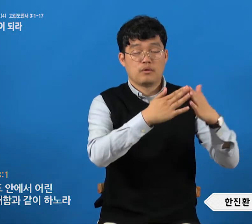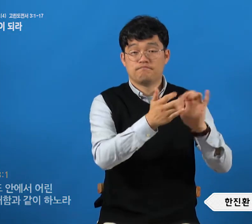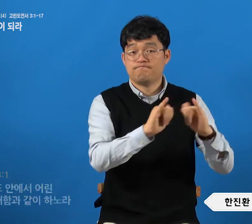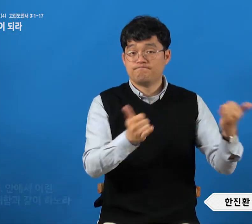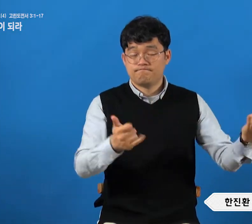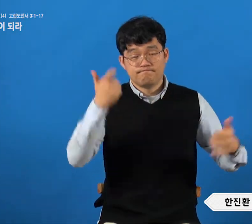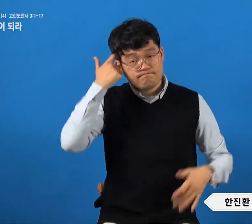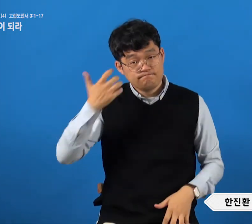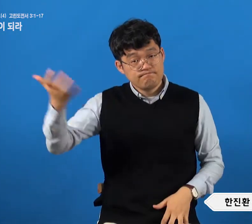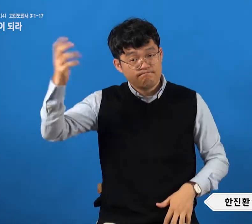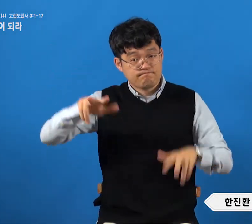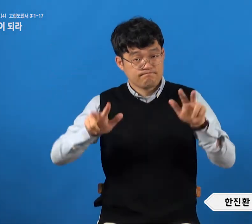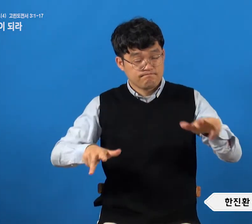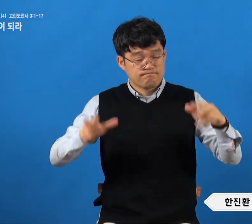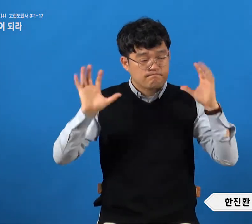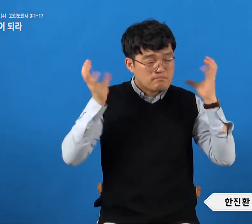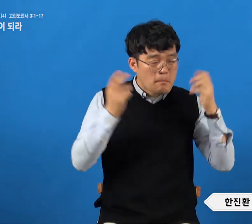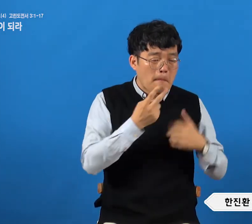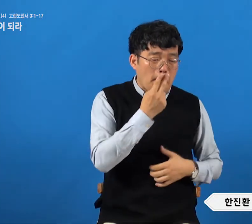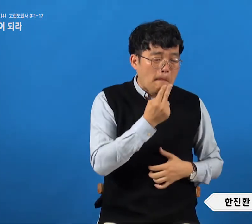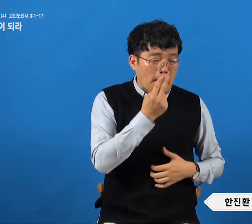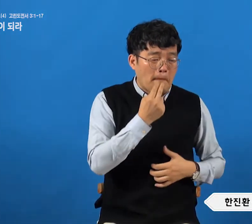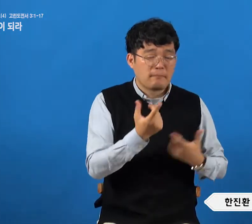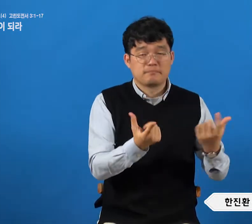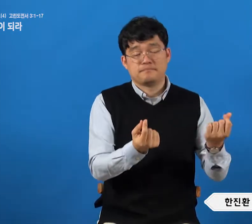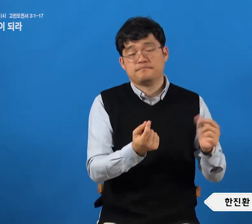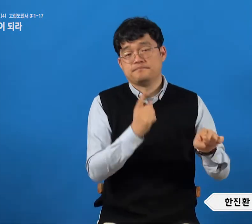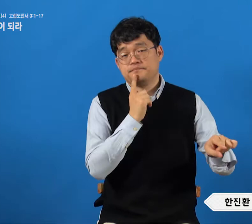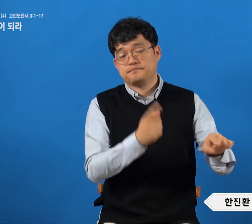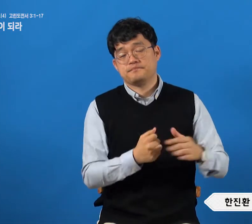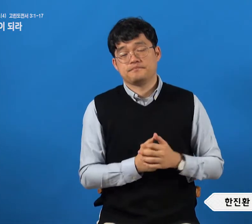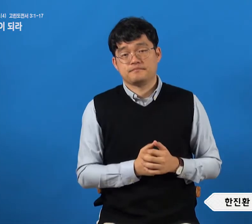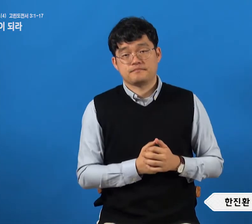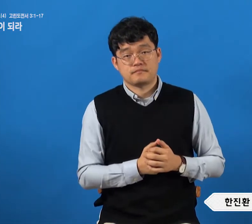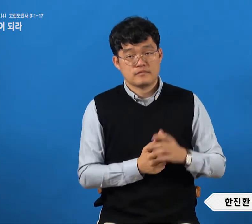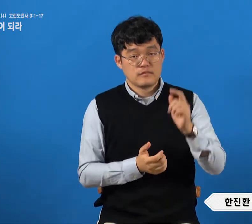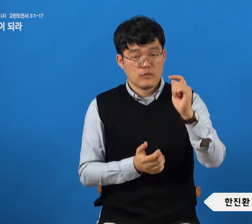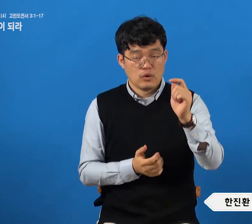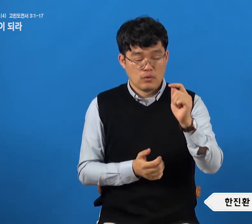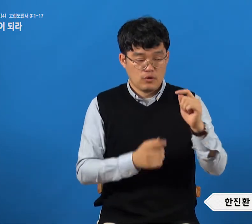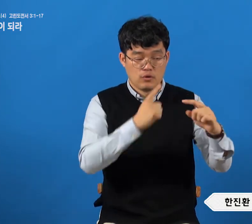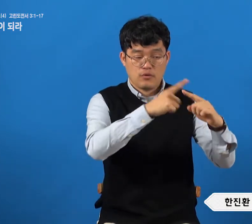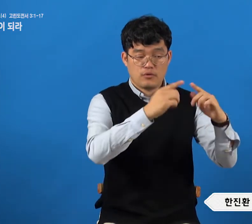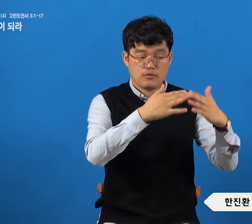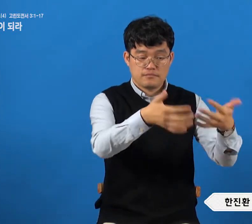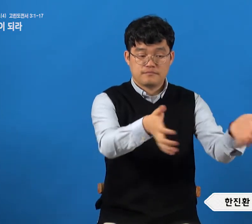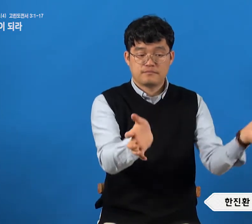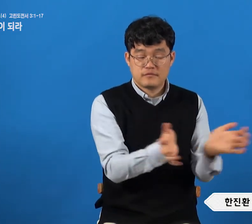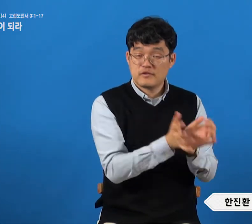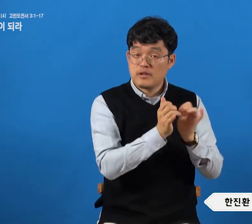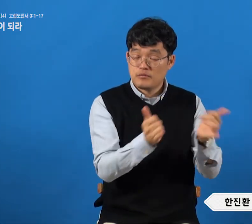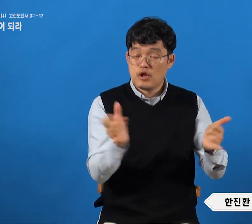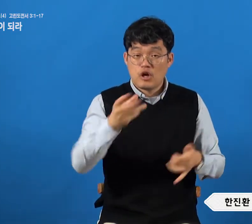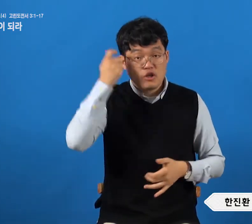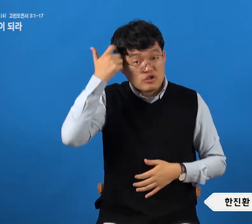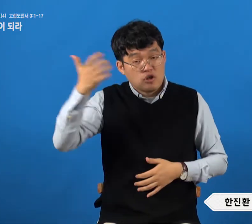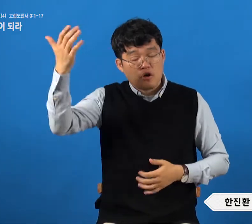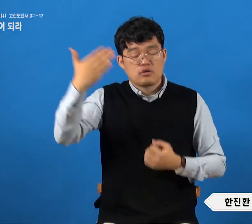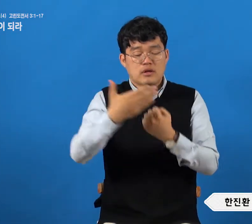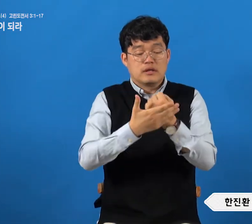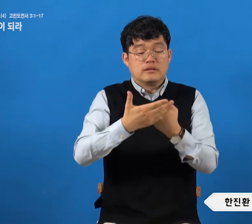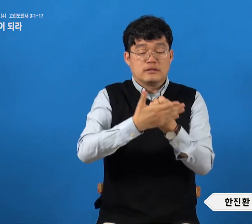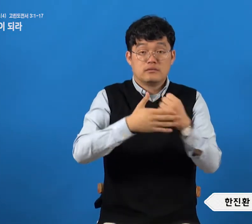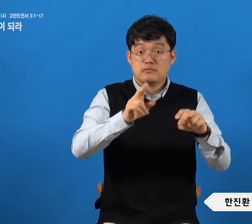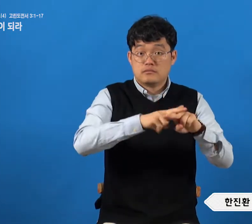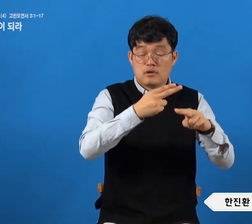가리켜서 영적으로는 어린아이와 같다고 말했습니다. 고린도 교인들은 은사, 성령의